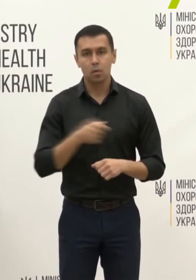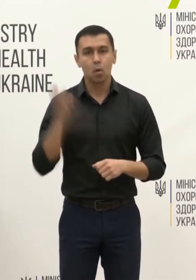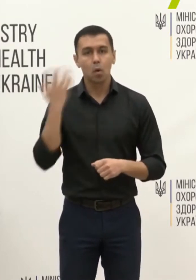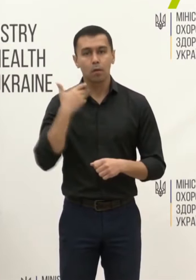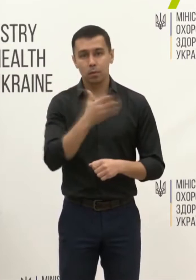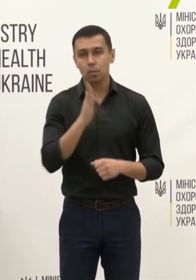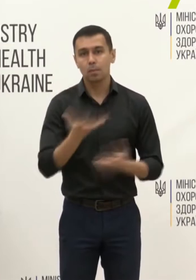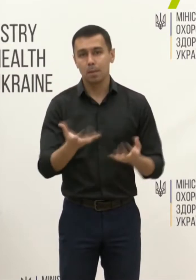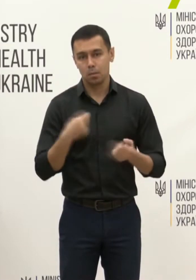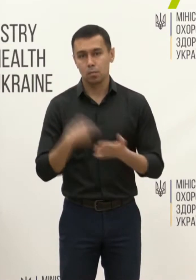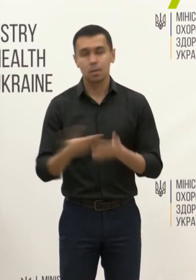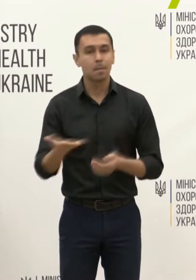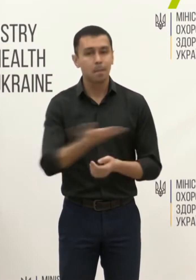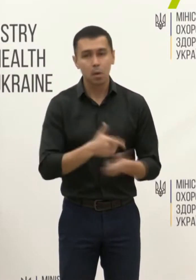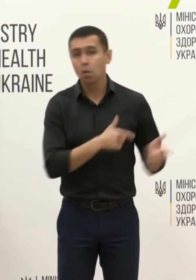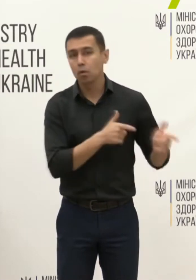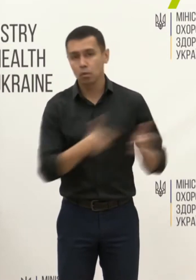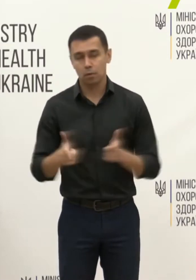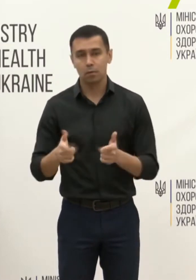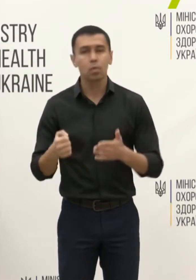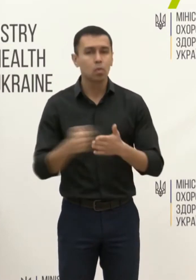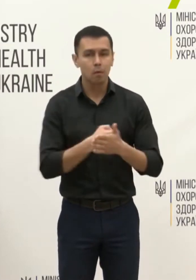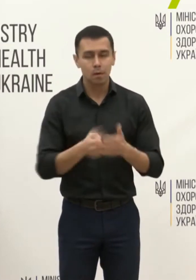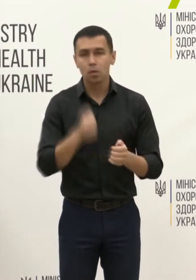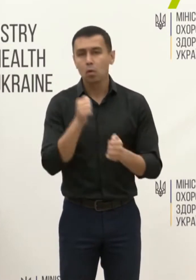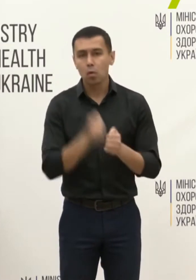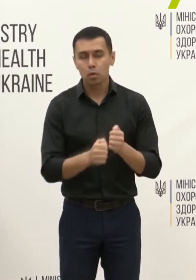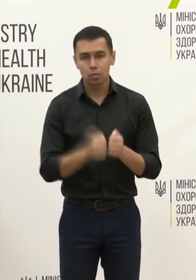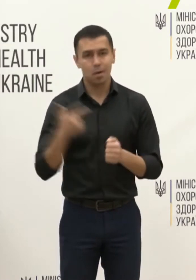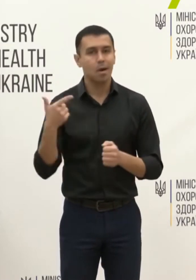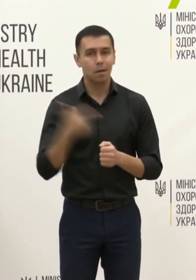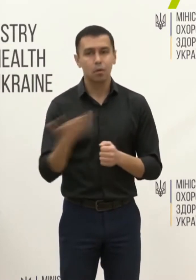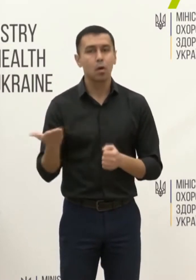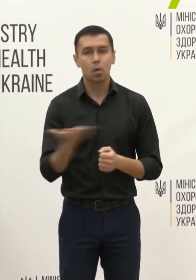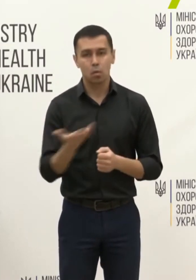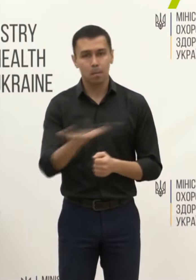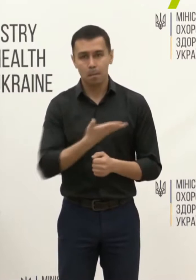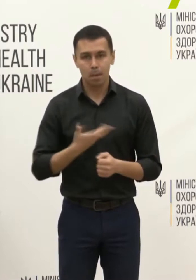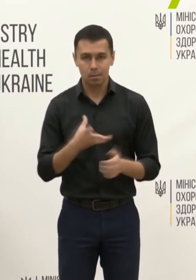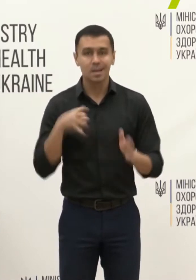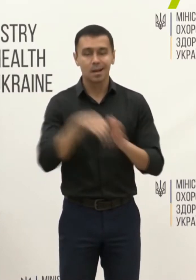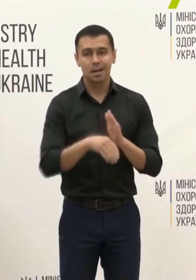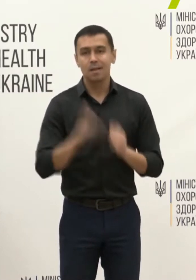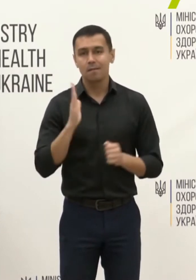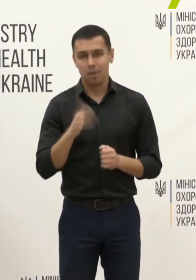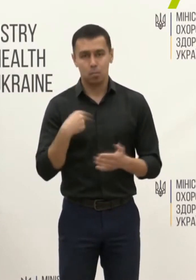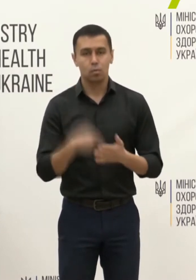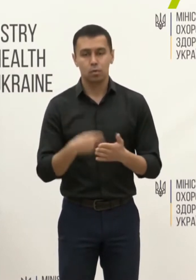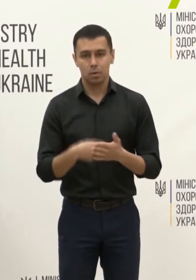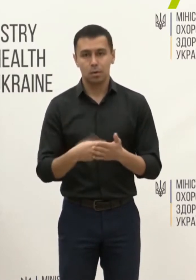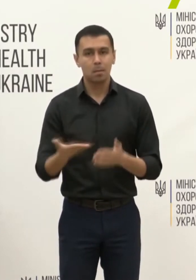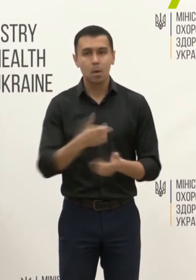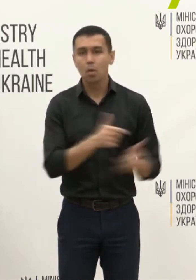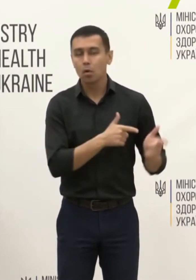прийнятті бюджету. Ми готові довести кожну гривню, яку ми заклали в бюджет.